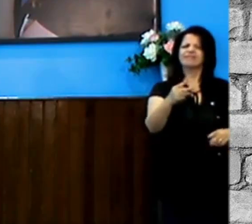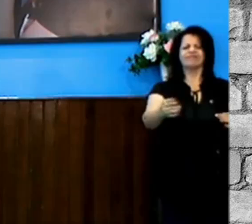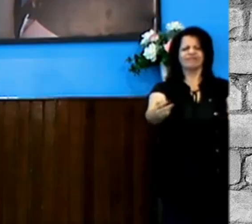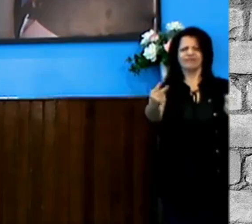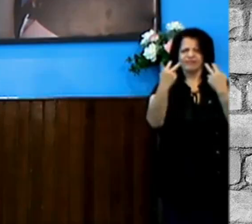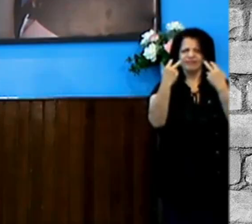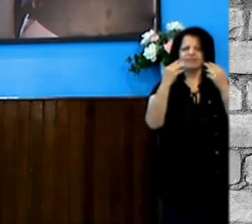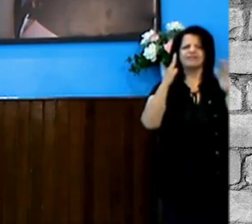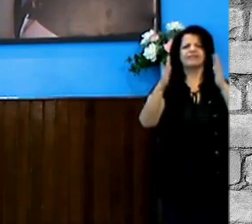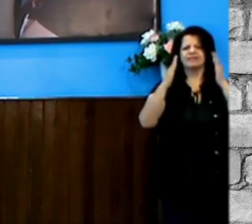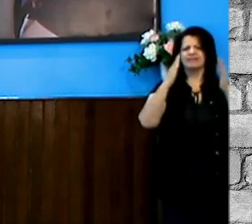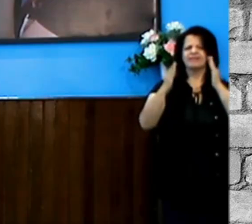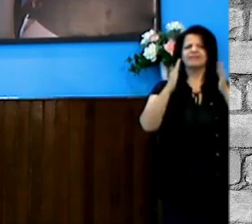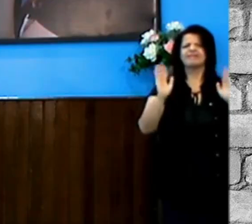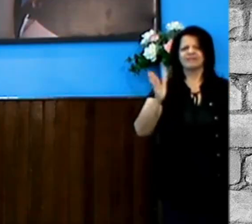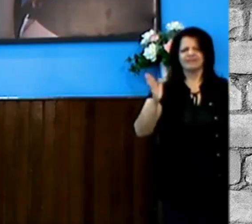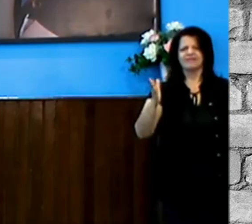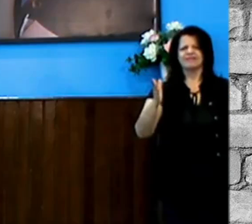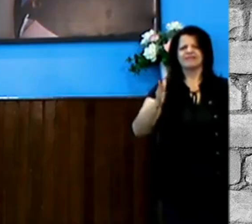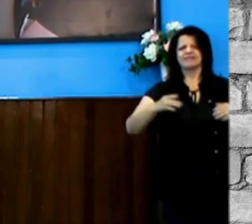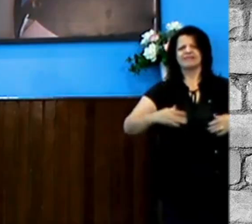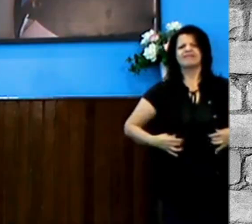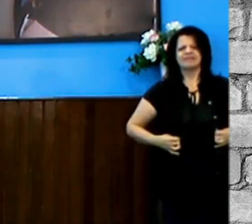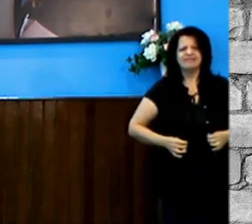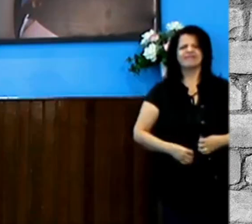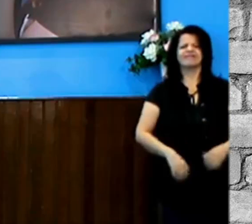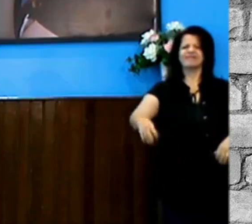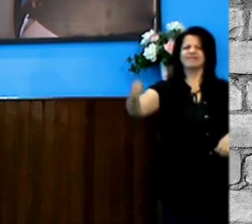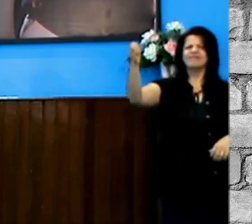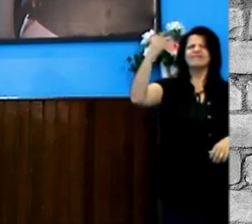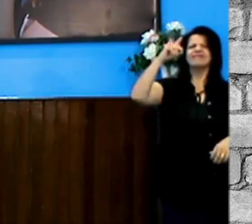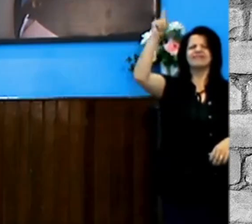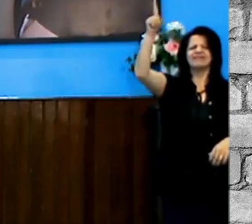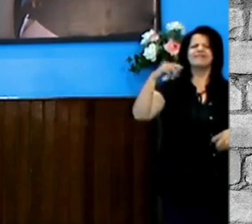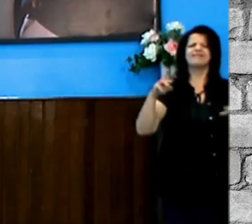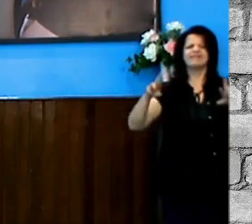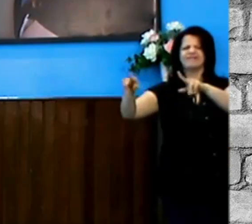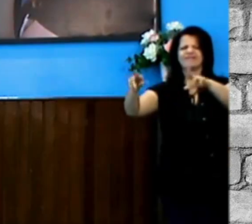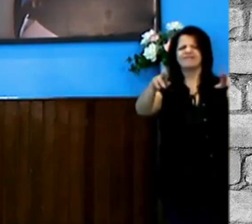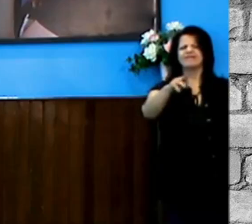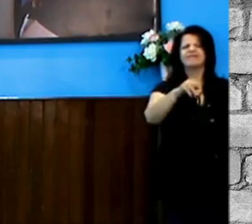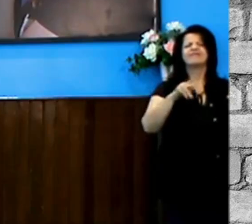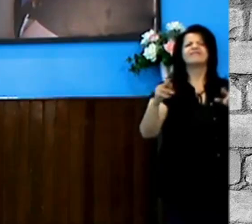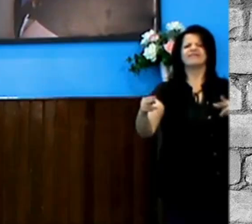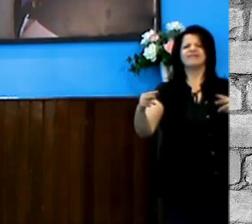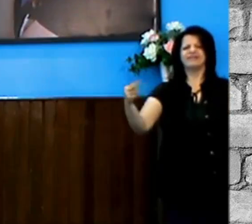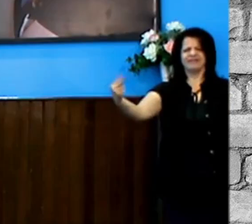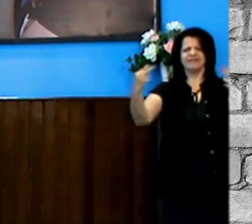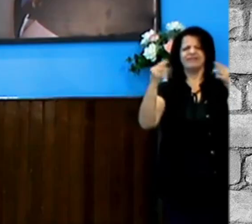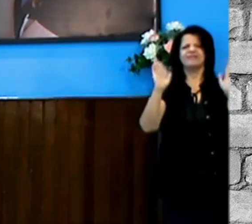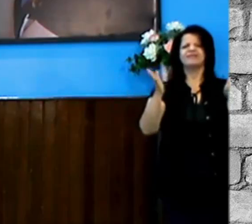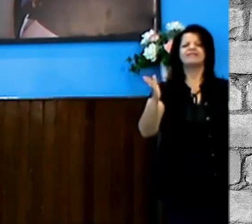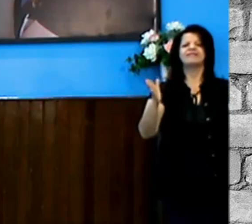está nos acompanhando. Tem gente aí, né, Léo, nos acompanhando, né? Tem. Com a graça de Deus, vários irmãos e irmãs estão conosco. Que Deus te abençoe